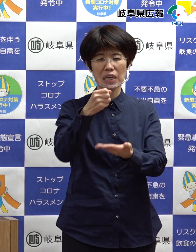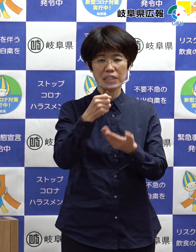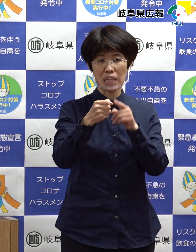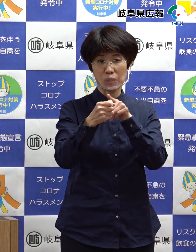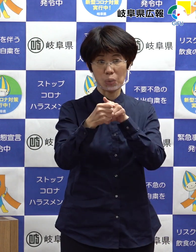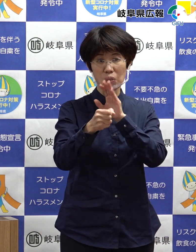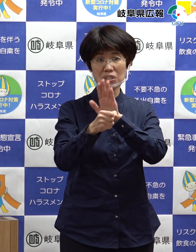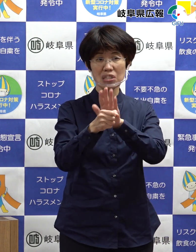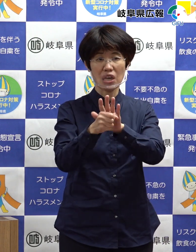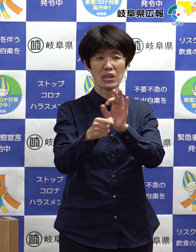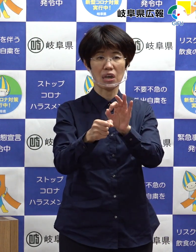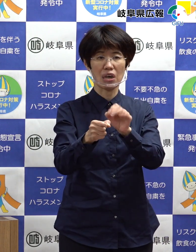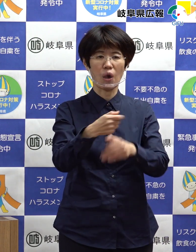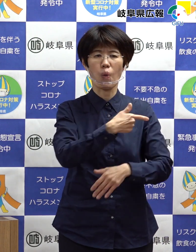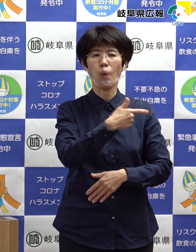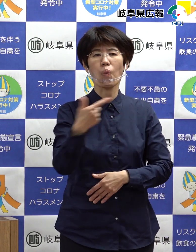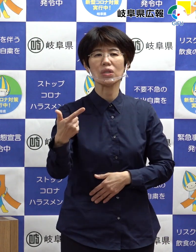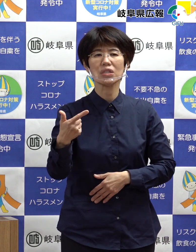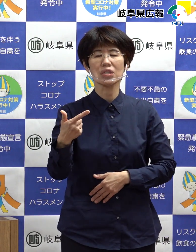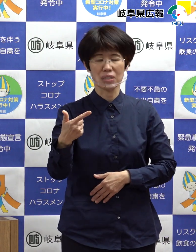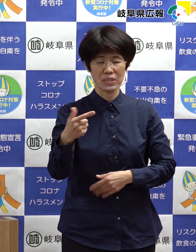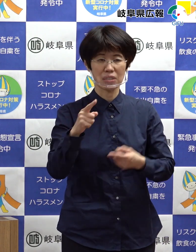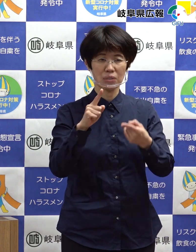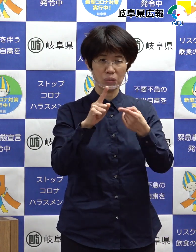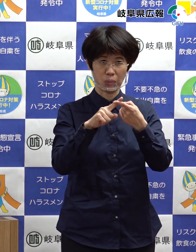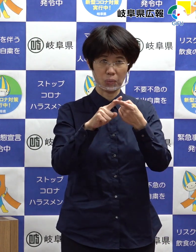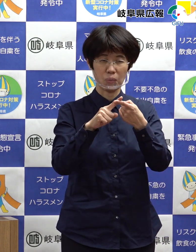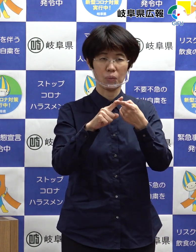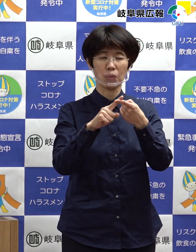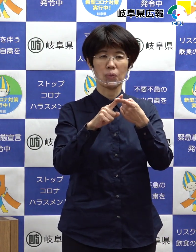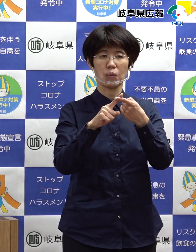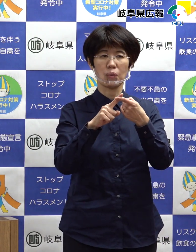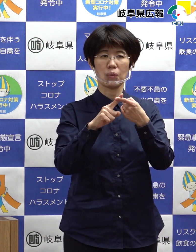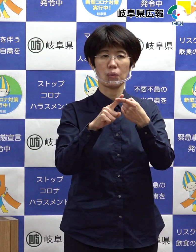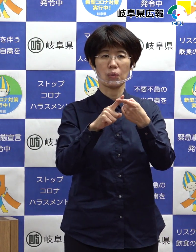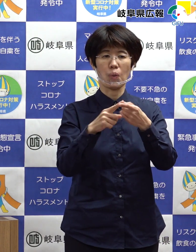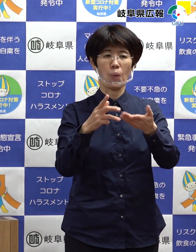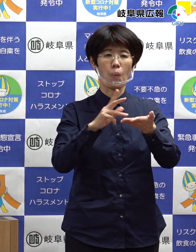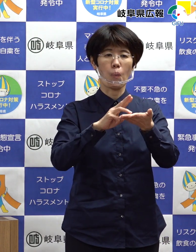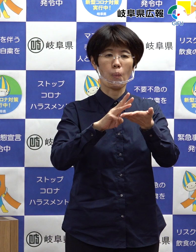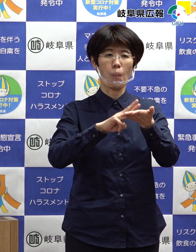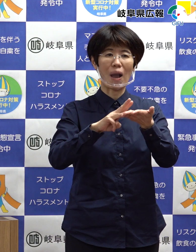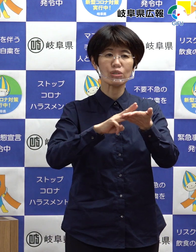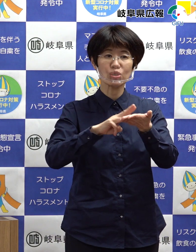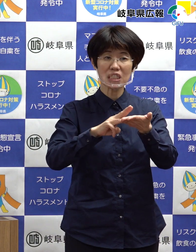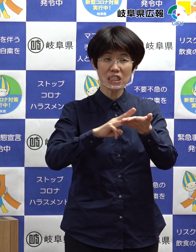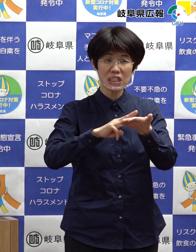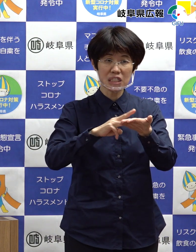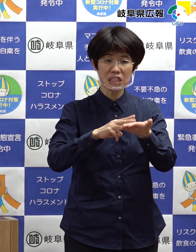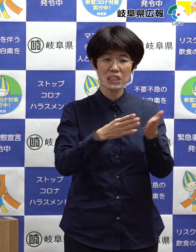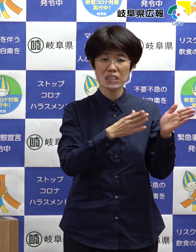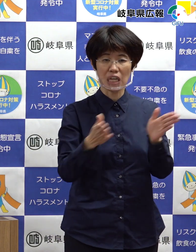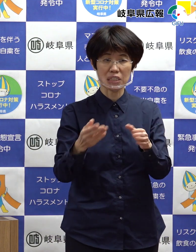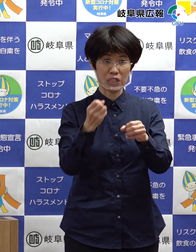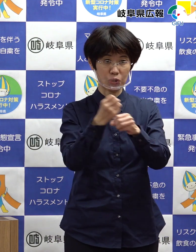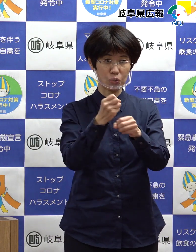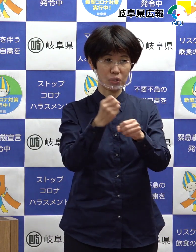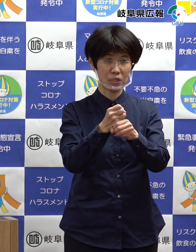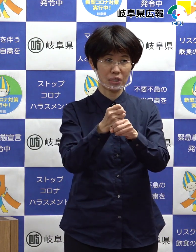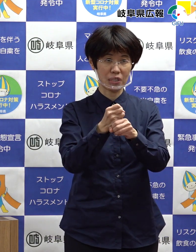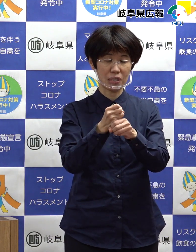援が一番大事ことですね。それからあとはワクチンの体制作りというか、ま